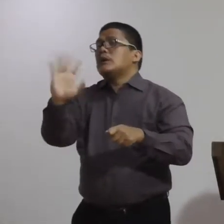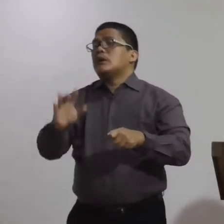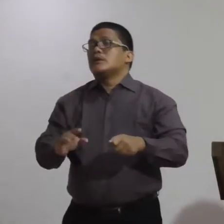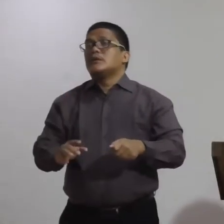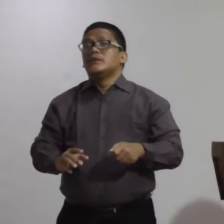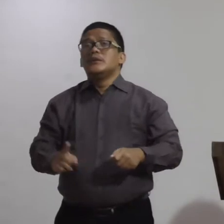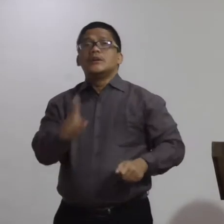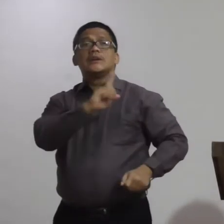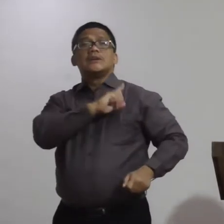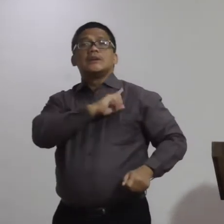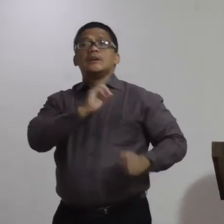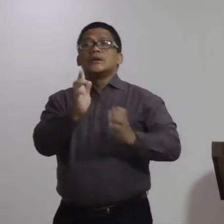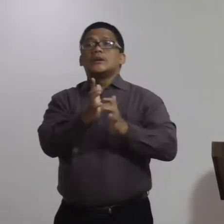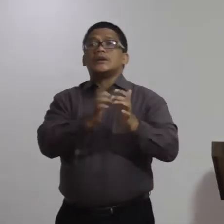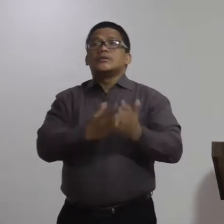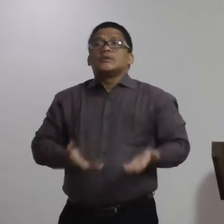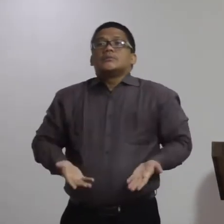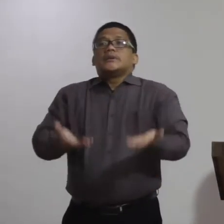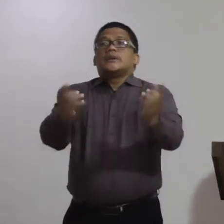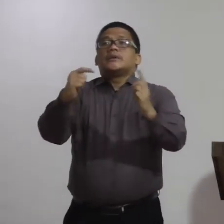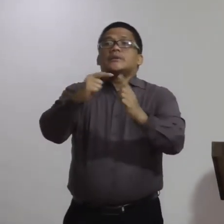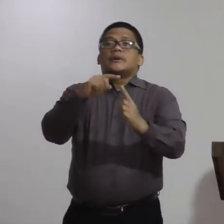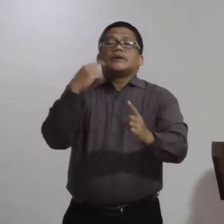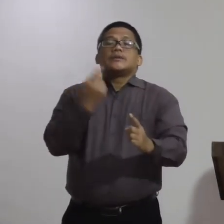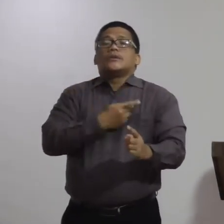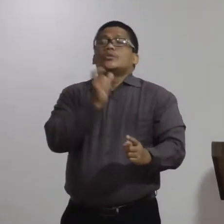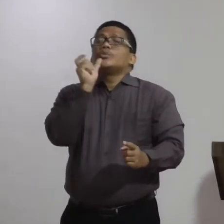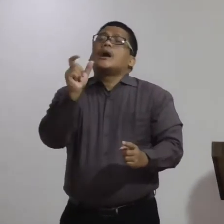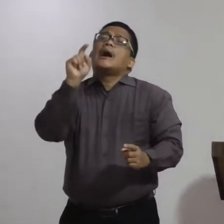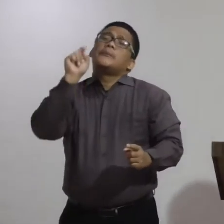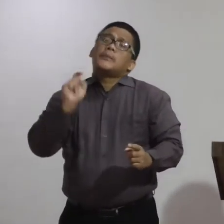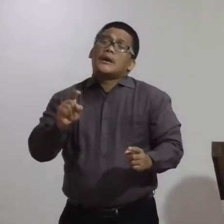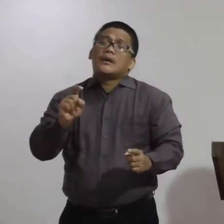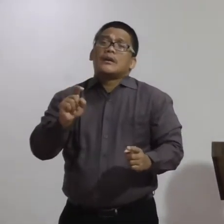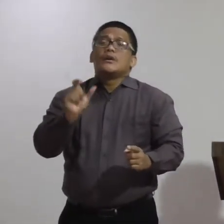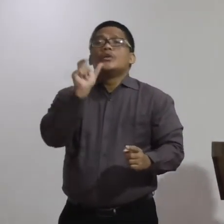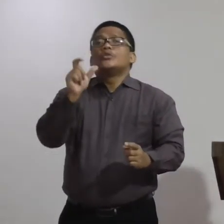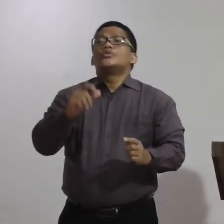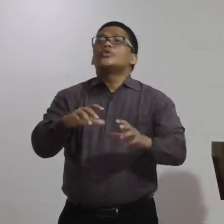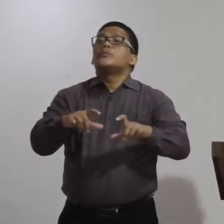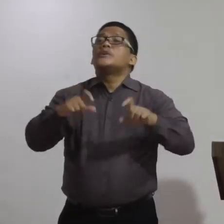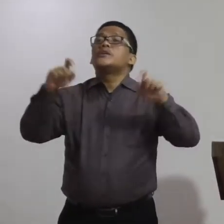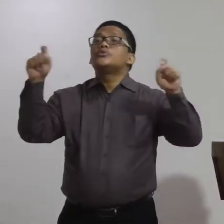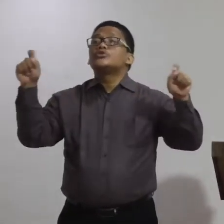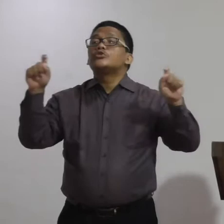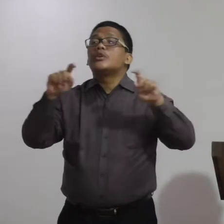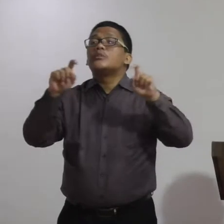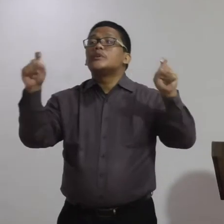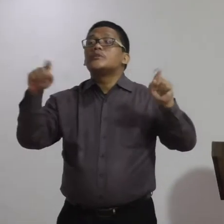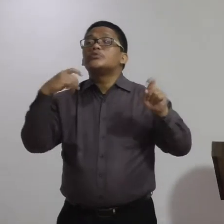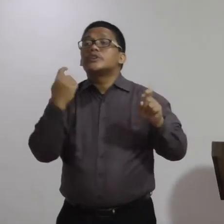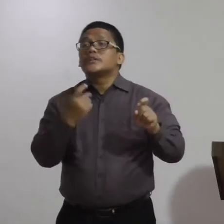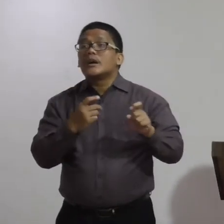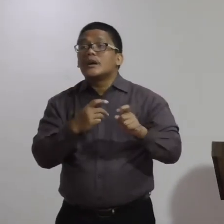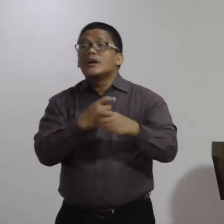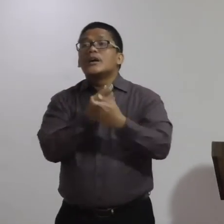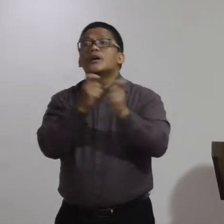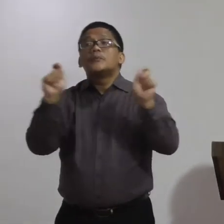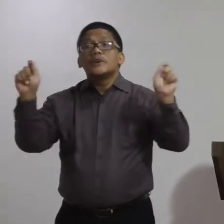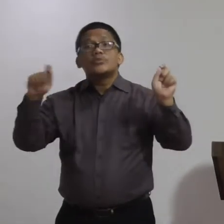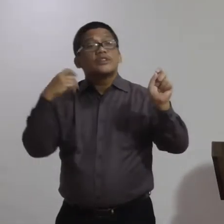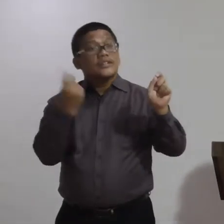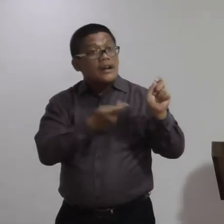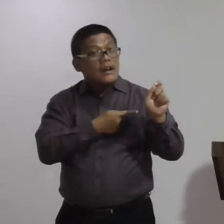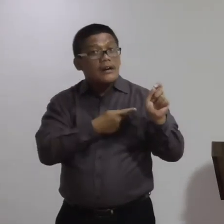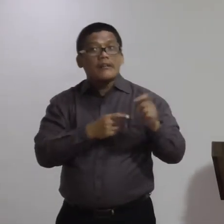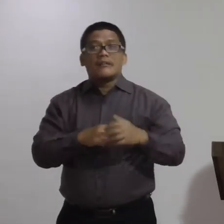diri-Nya sendiri. Dia berikan kepada kita. Untuk apa? Untuk menebus kita dari dosa-dosa dan kesalahan kita.